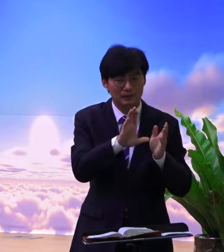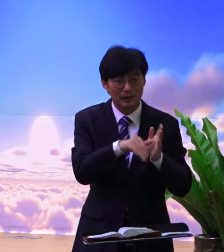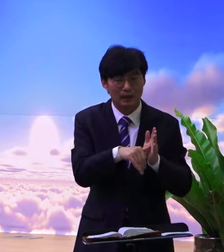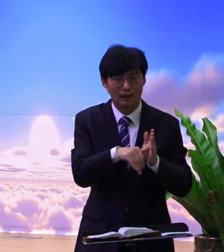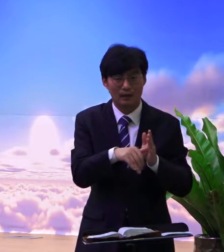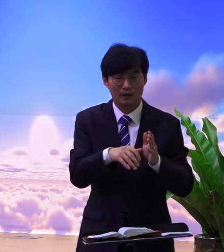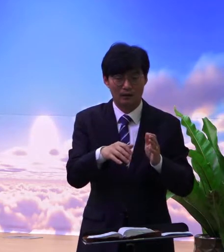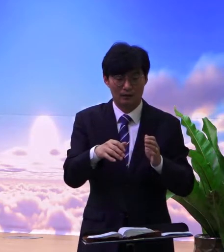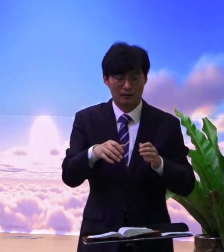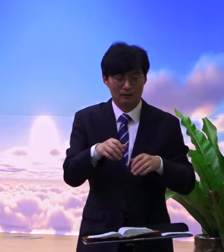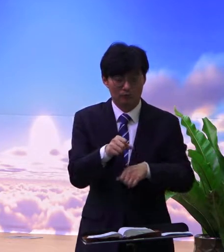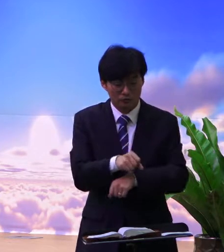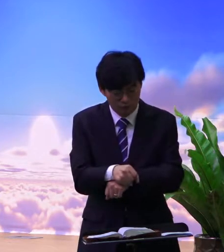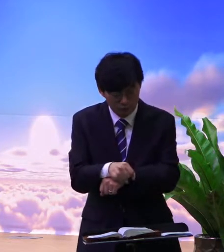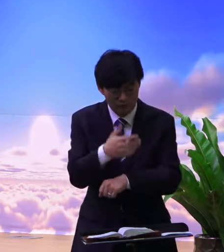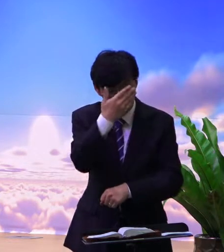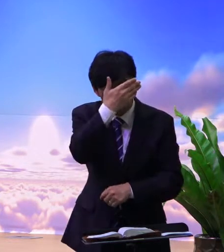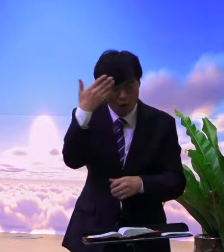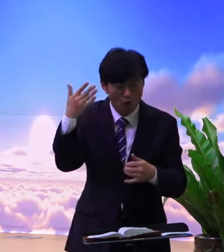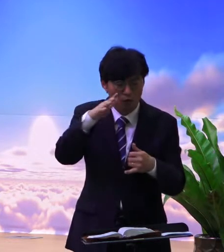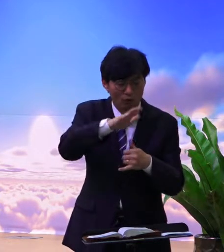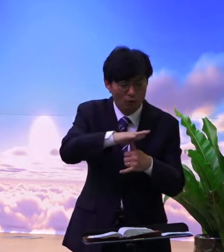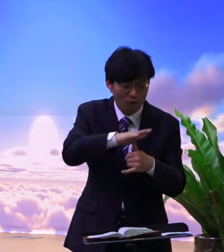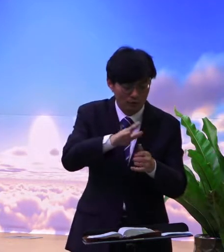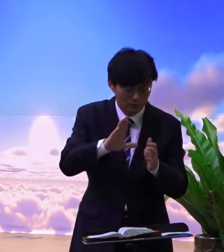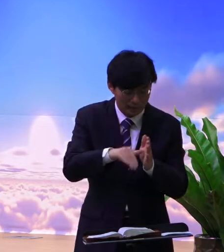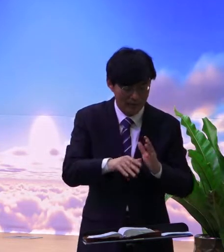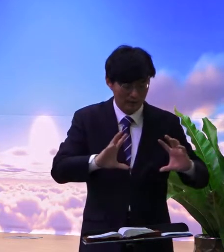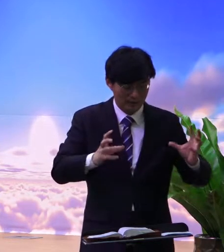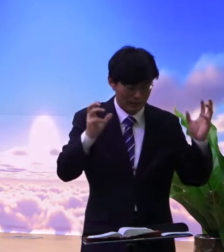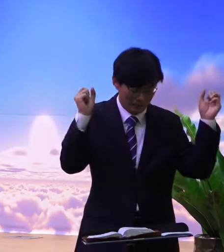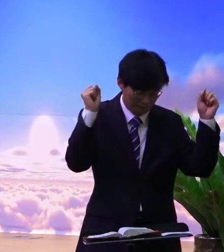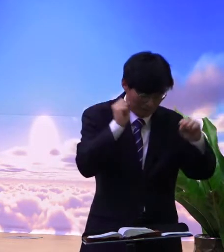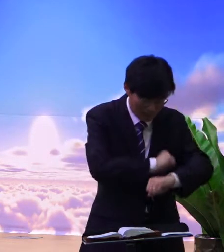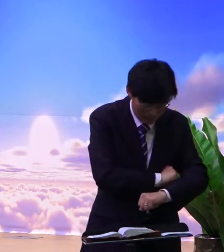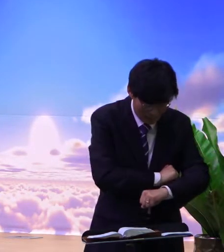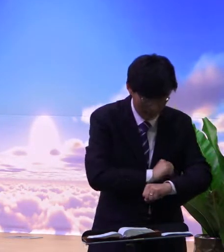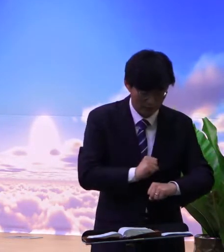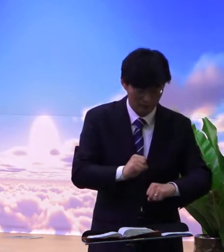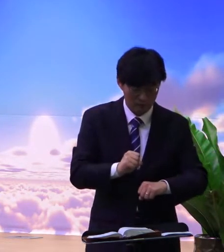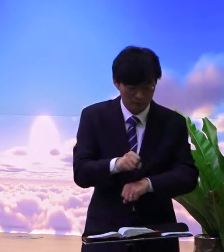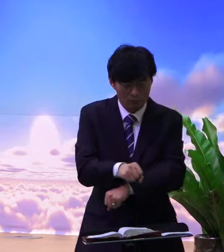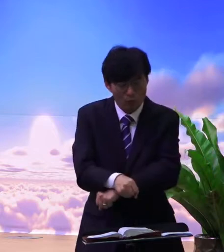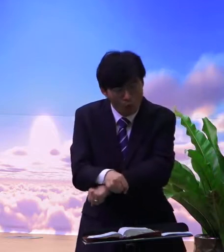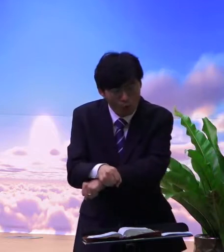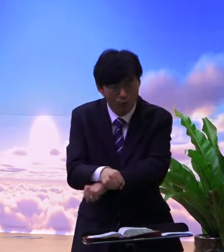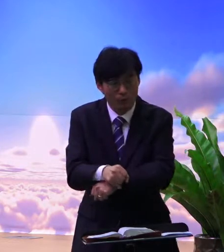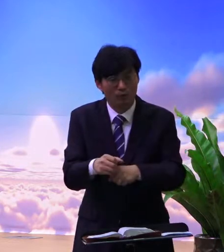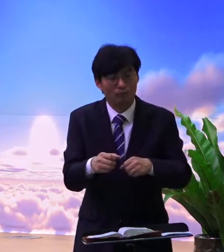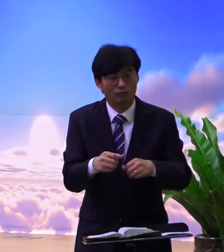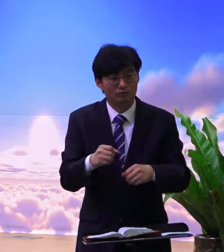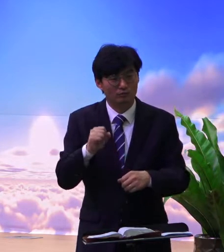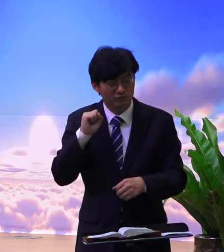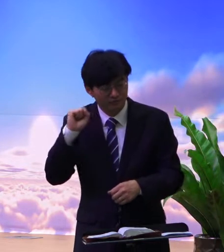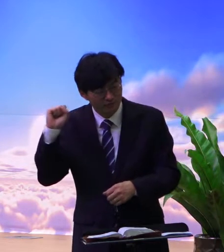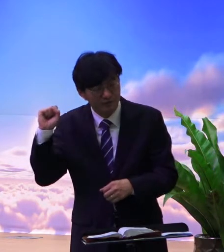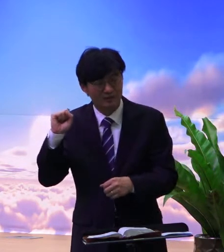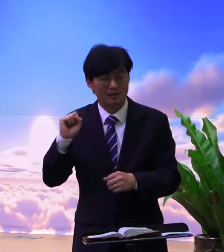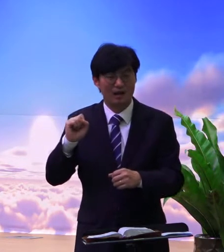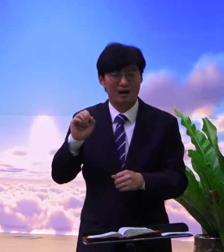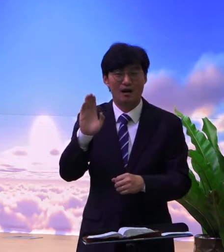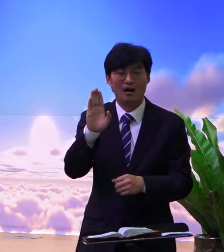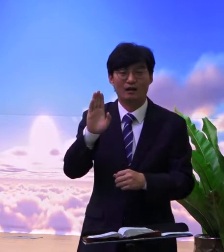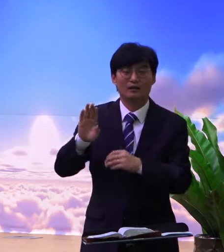다니엘이 그 청소년 때에 나라의 멸망을 보았죠. 예루살렘 성이 무너진 것을 보고 바벨론으로